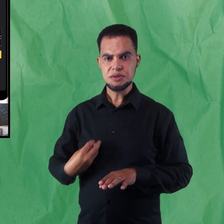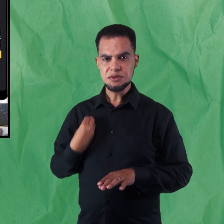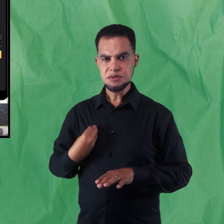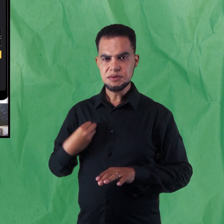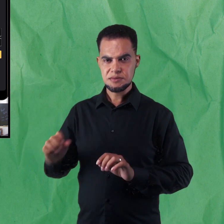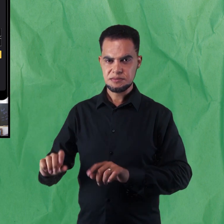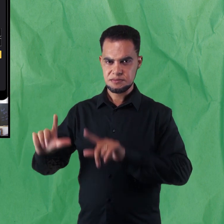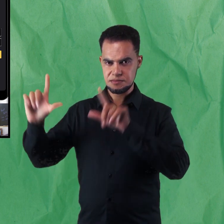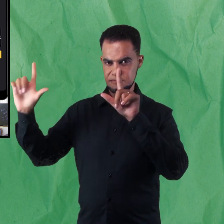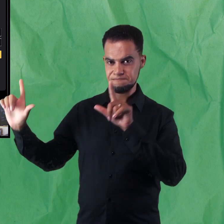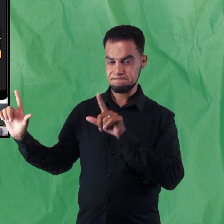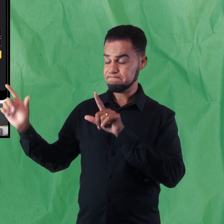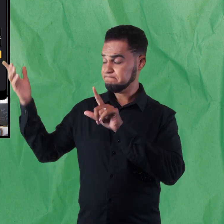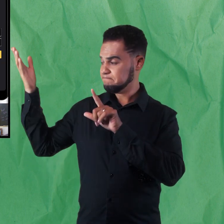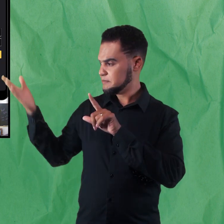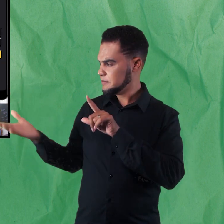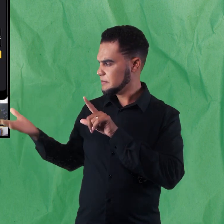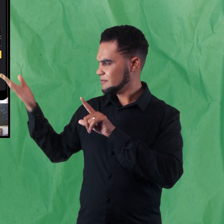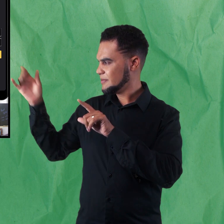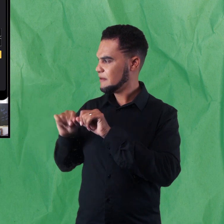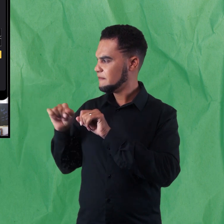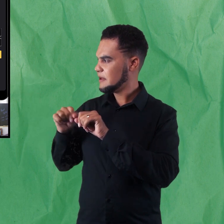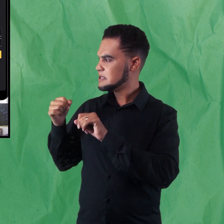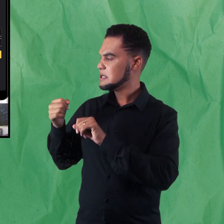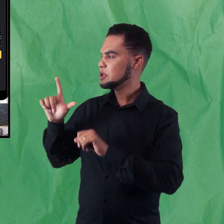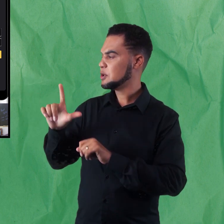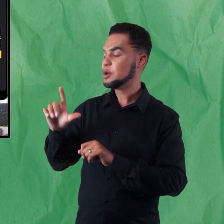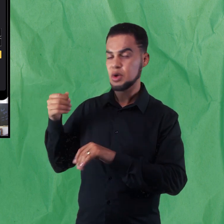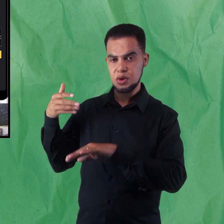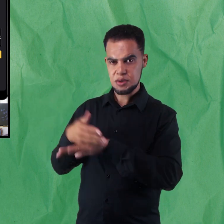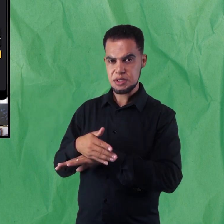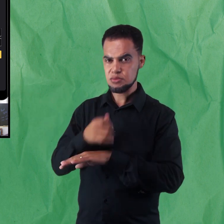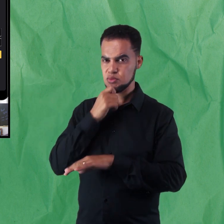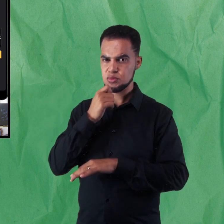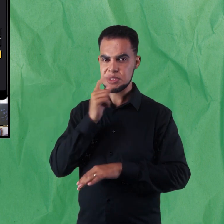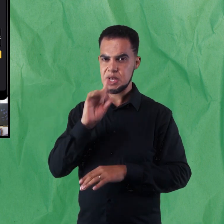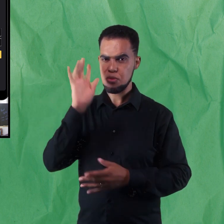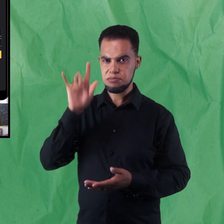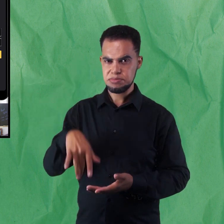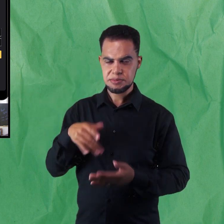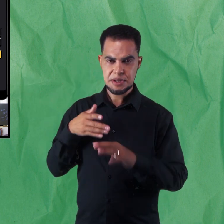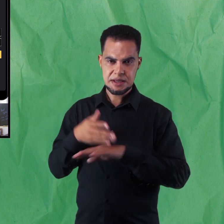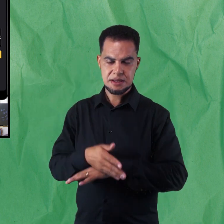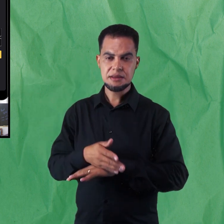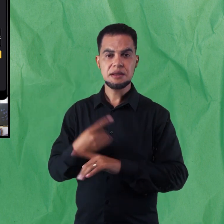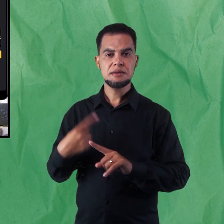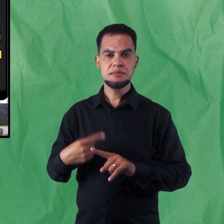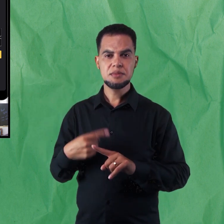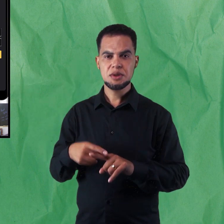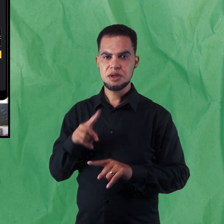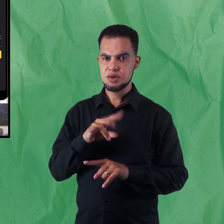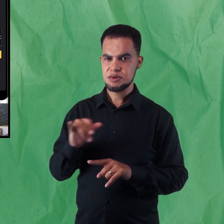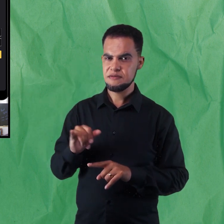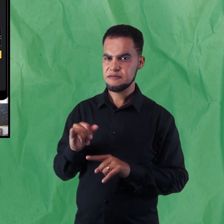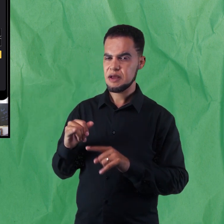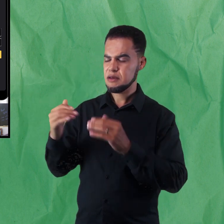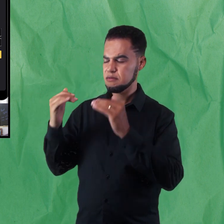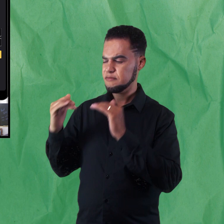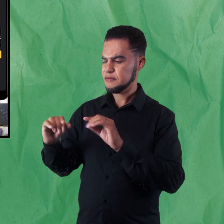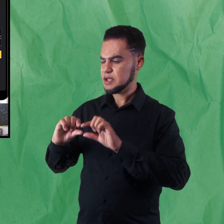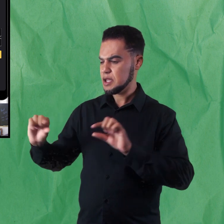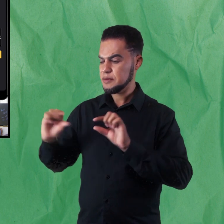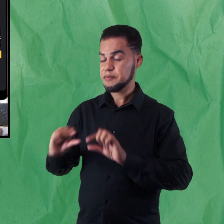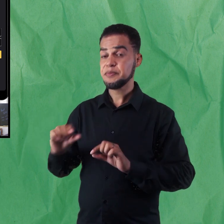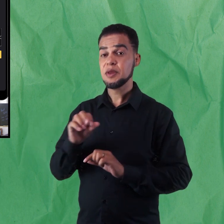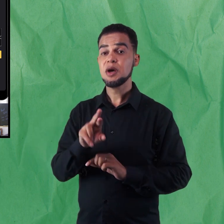tela aqui fazendo o login. Eu ainda não autentiquei, porque a gente vai lidar lá nas rotas